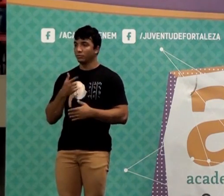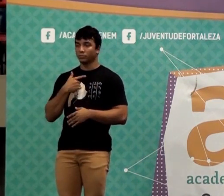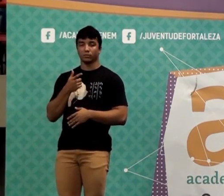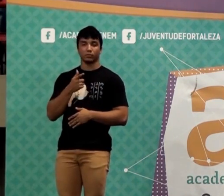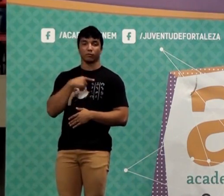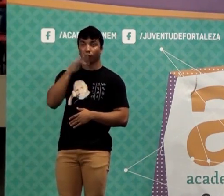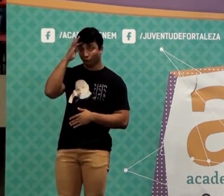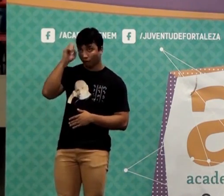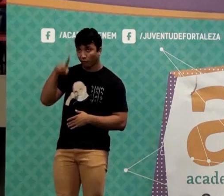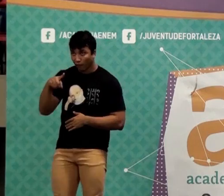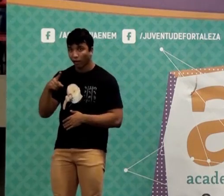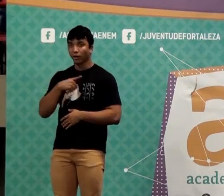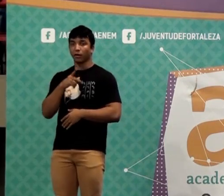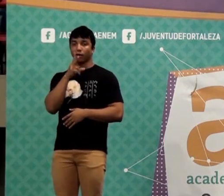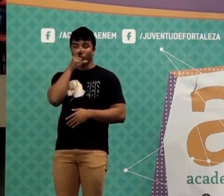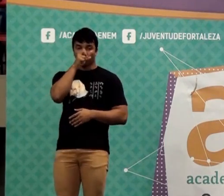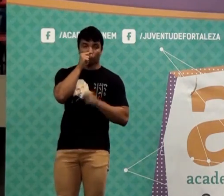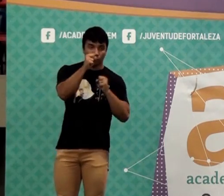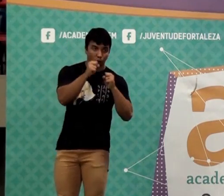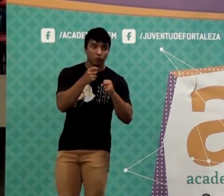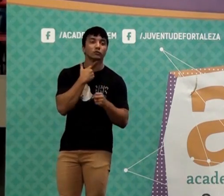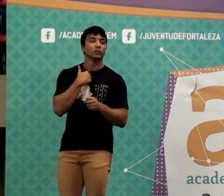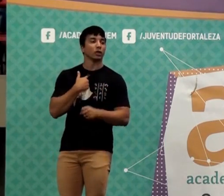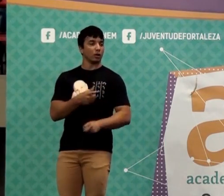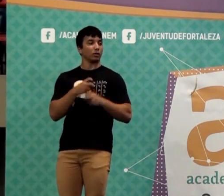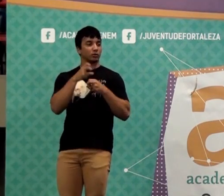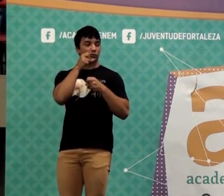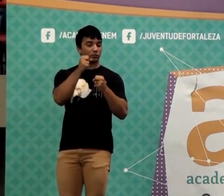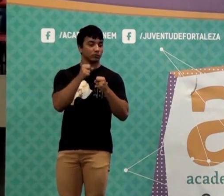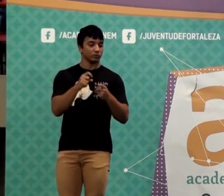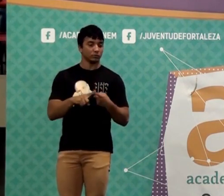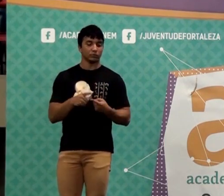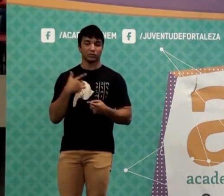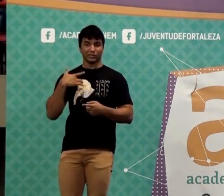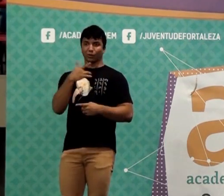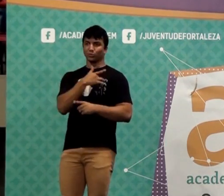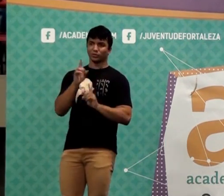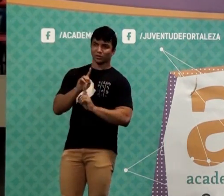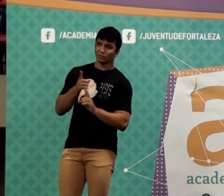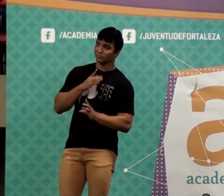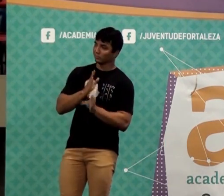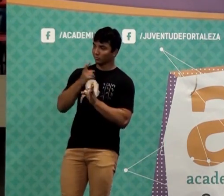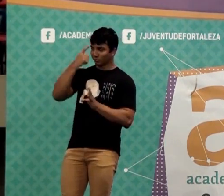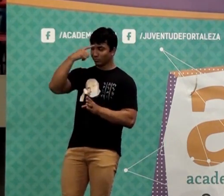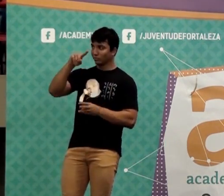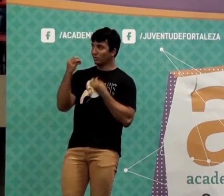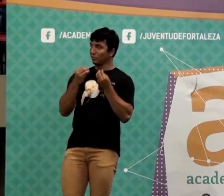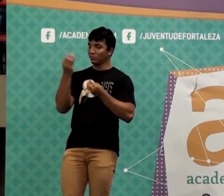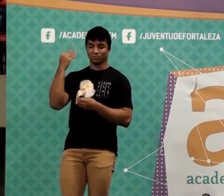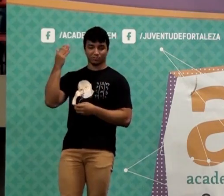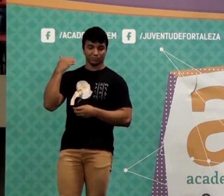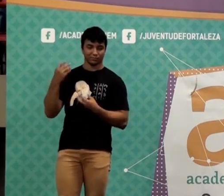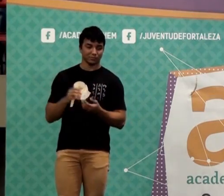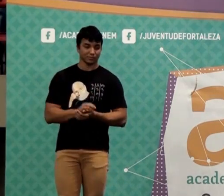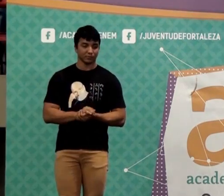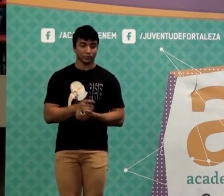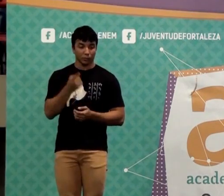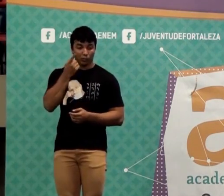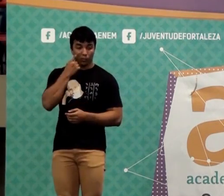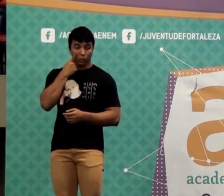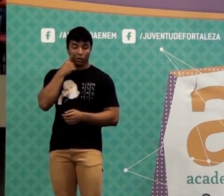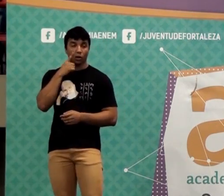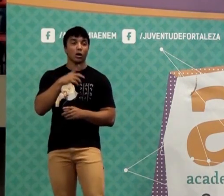ferramenta, mais uma taxa por pessoa e ainda paga a mão morta. Se tu morrer, tua família paga